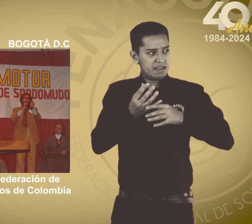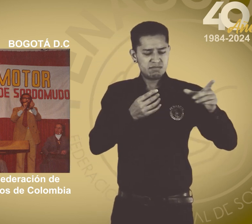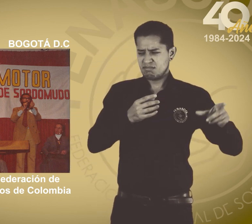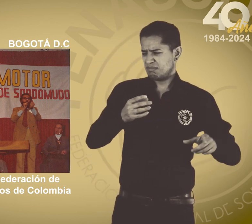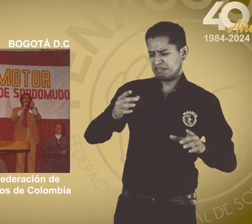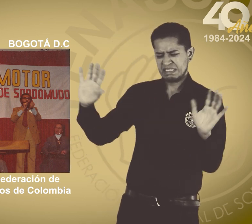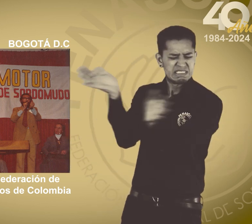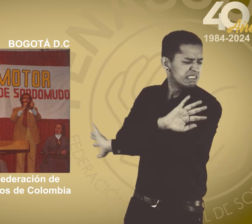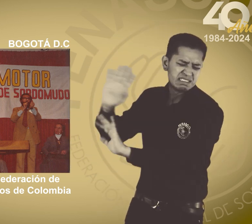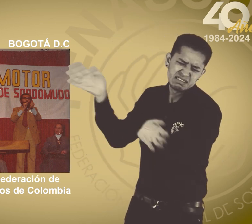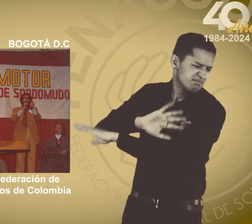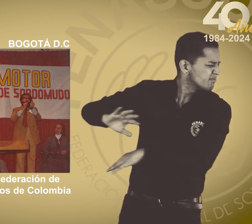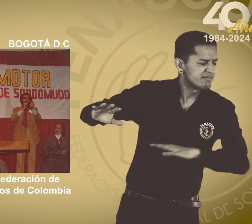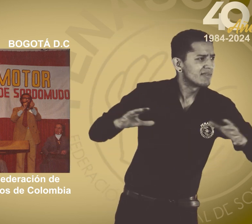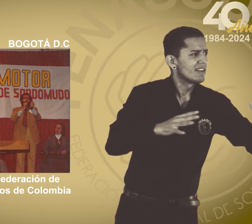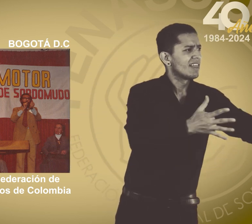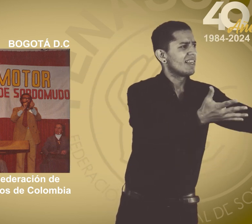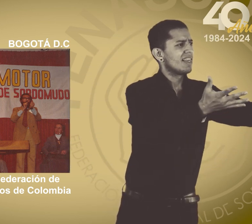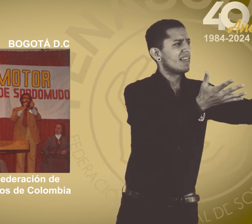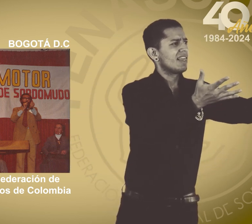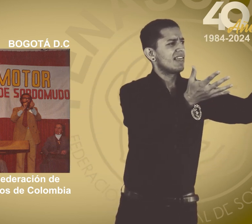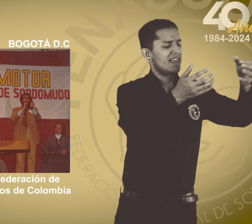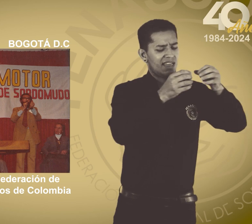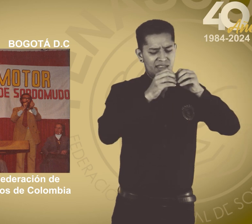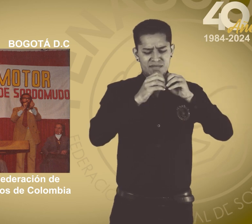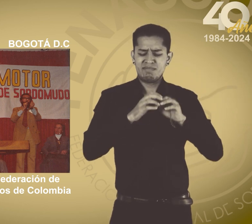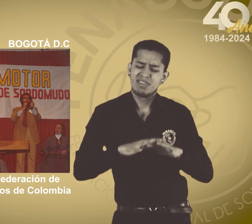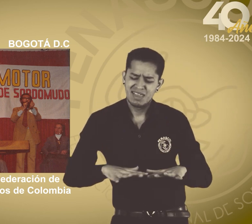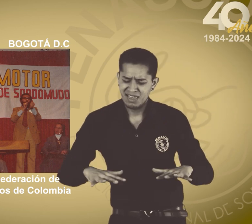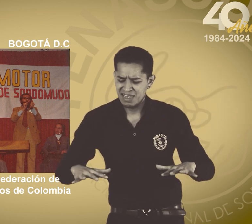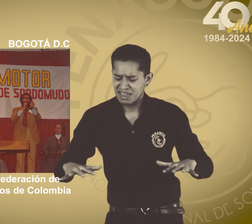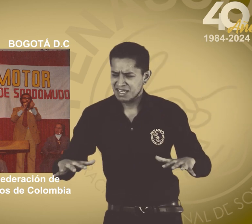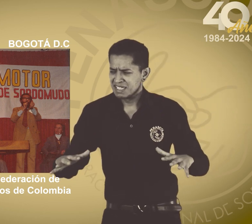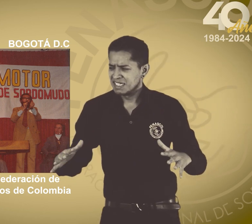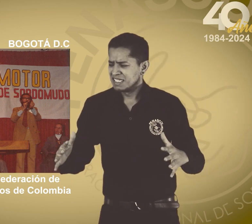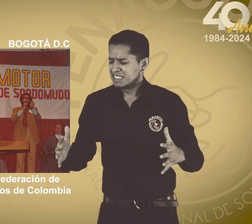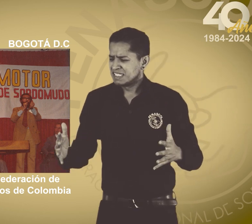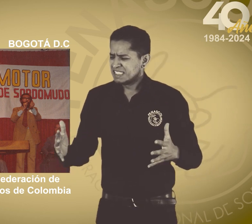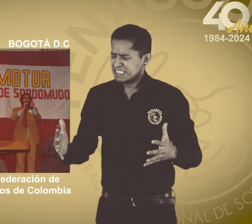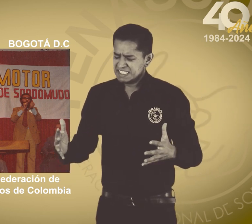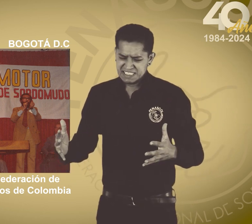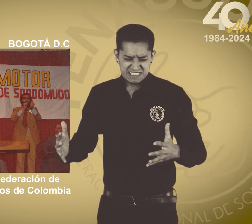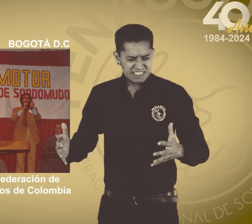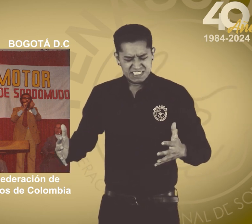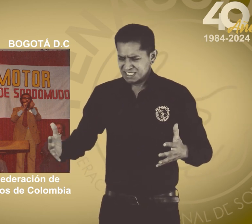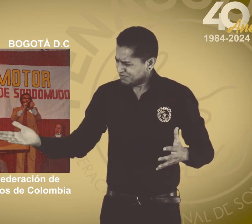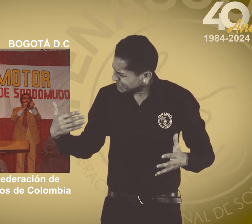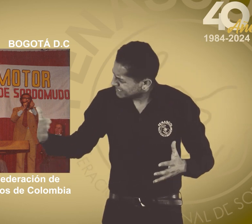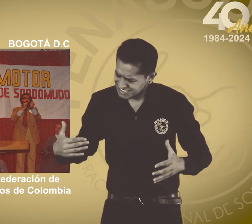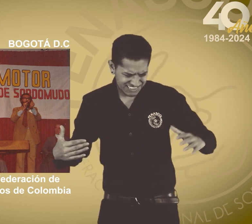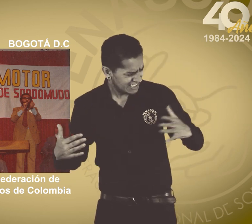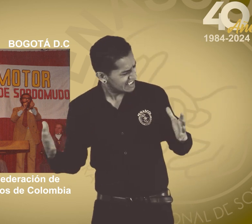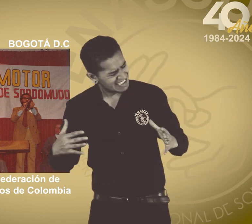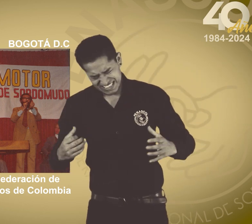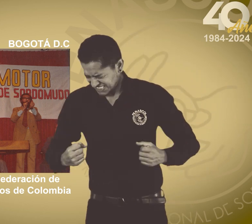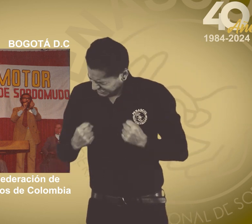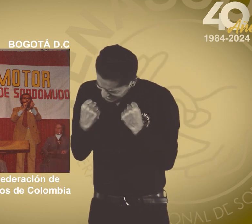vamos. Desisten, se van, nos dejan. Pero no. Vamos